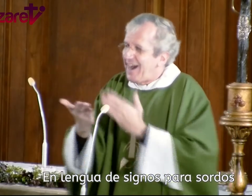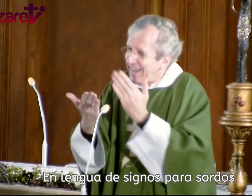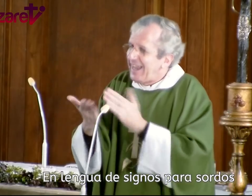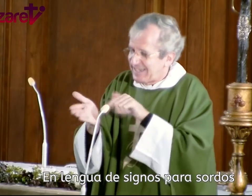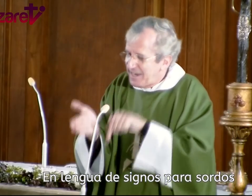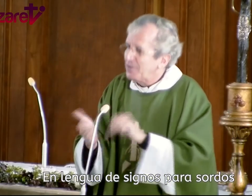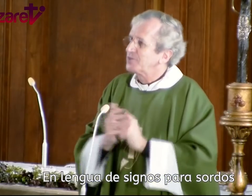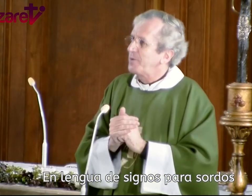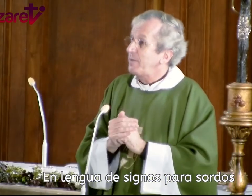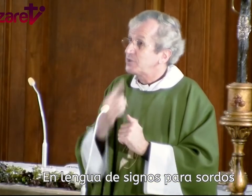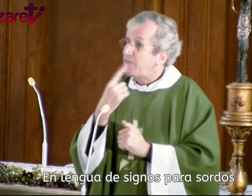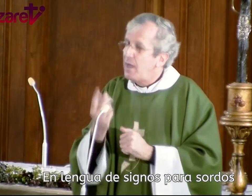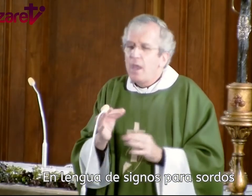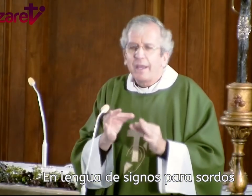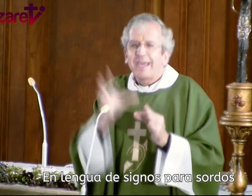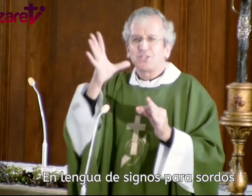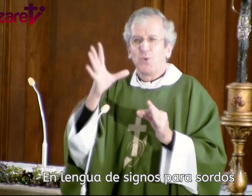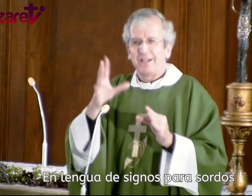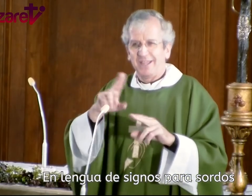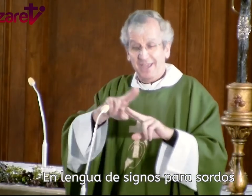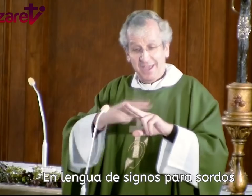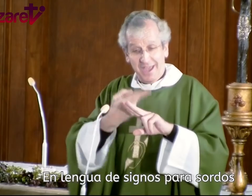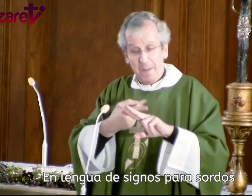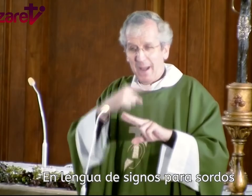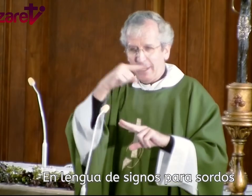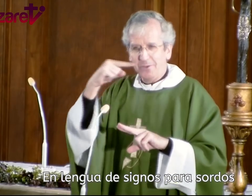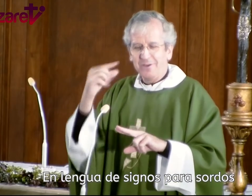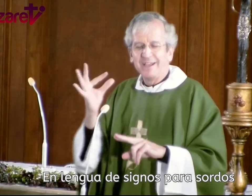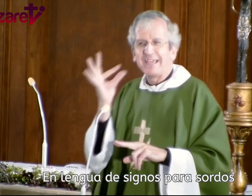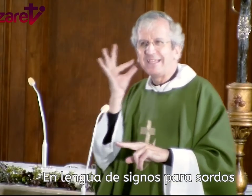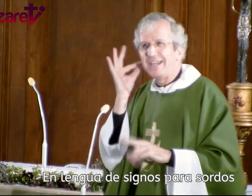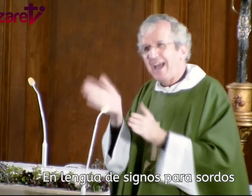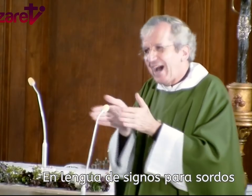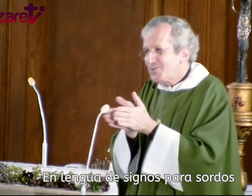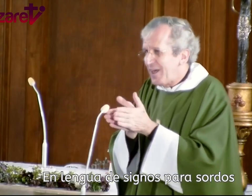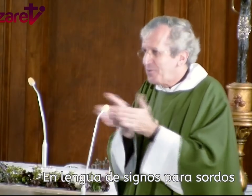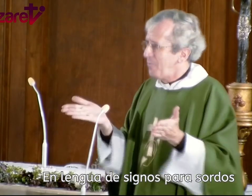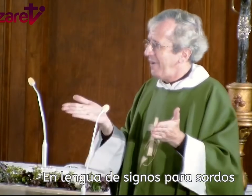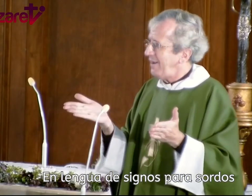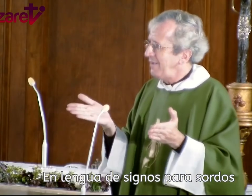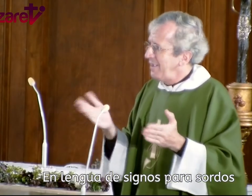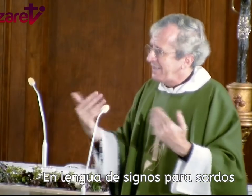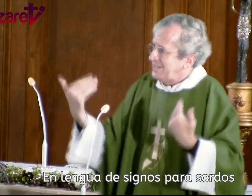Ese libro De los proverbios Dice Que suerte El marido Que tiene A su lado Una mujer Que es